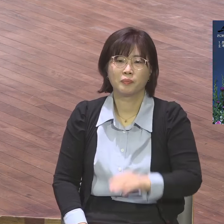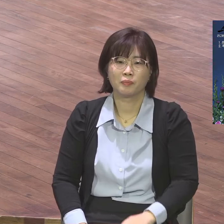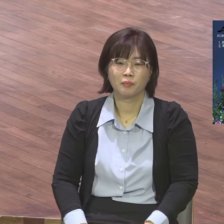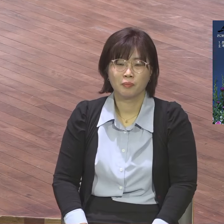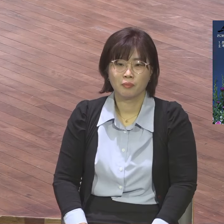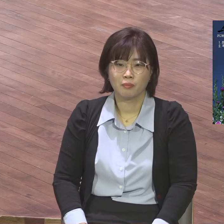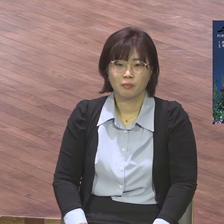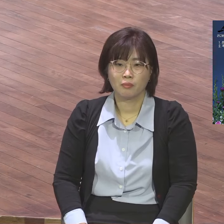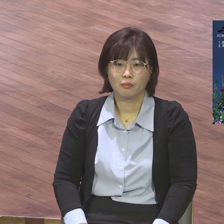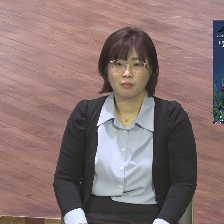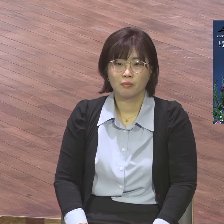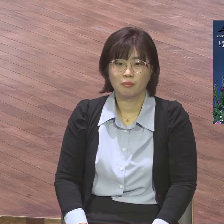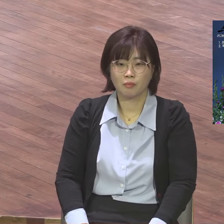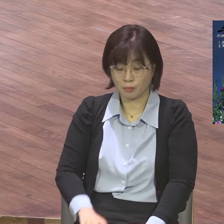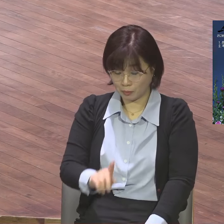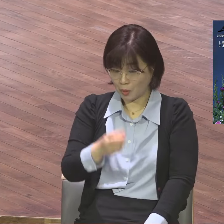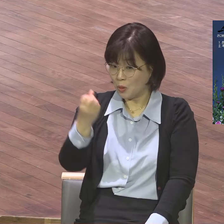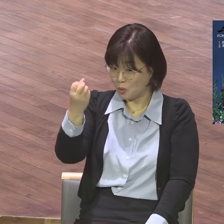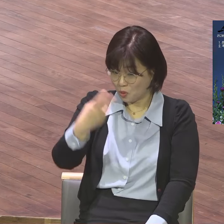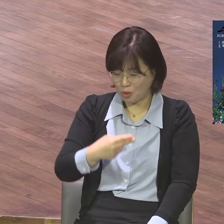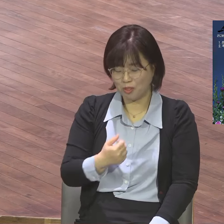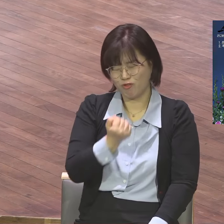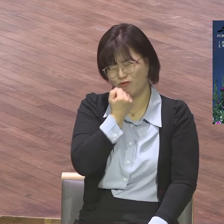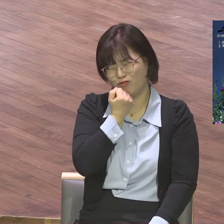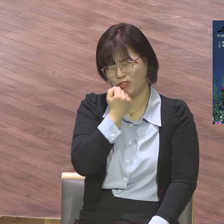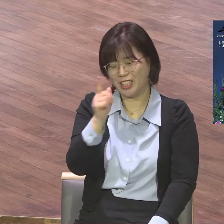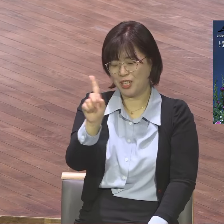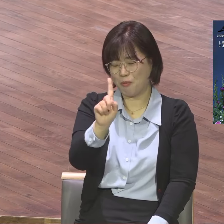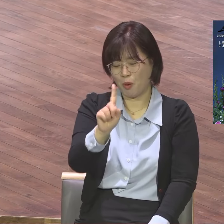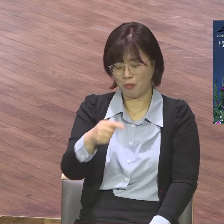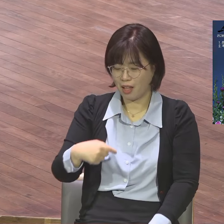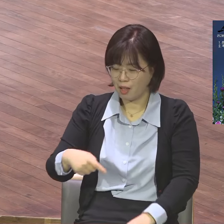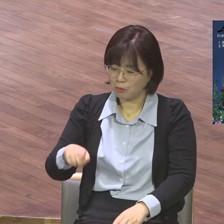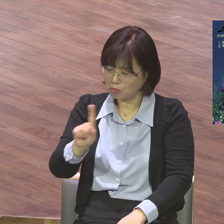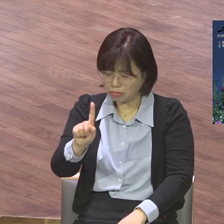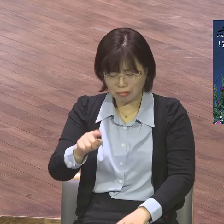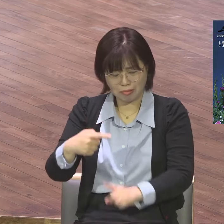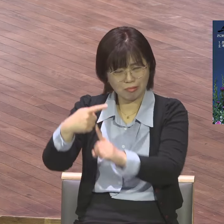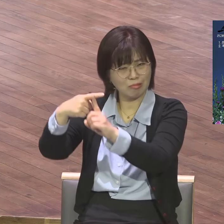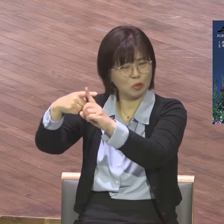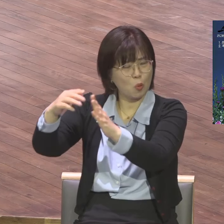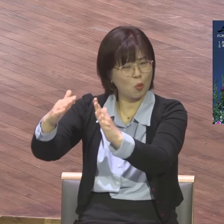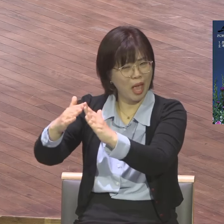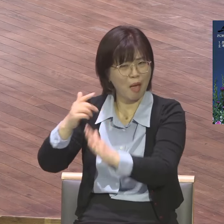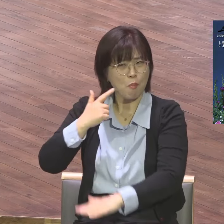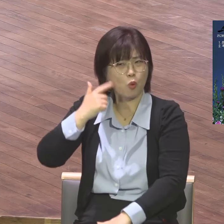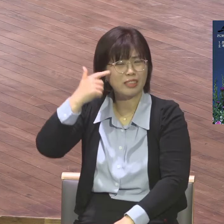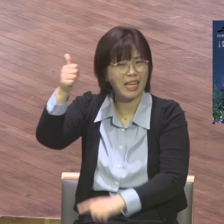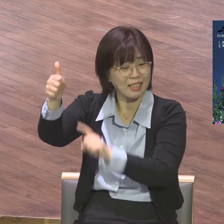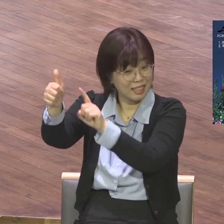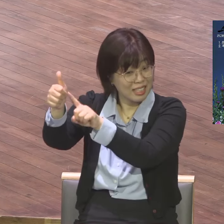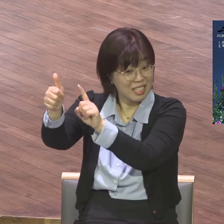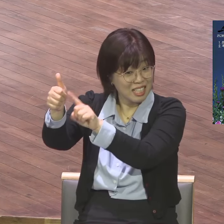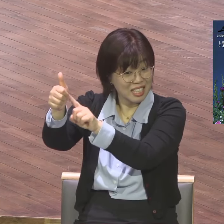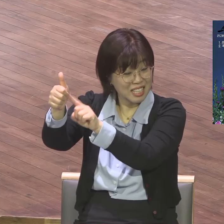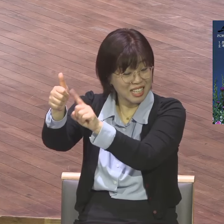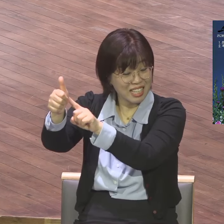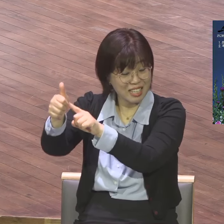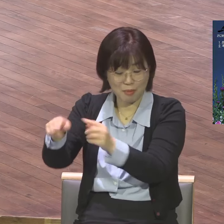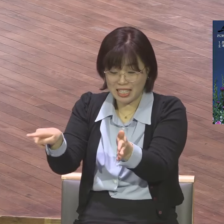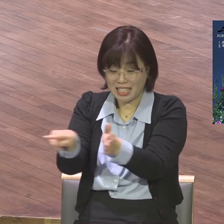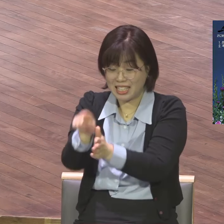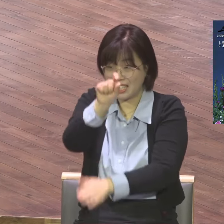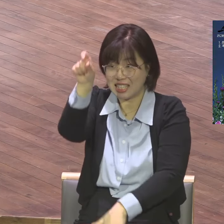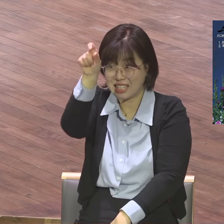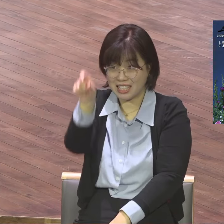절간에 스님이 등록금 떼줘가지고 신학교 졸업했거든. 그러니 저를 너무 잘 알아. 절에서 하면서 지는 신학교